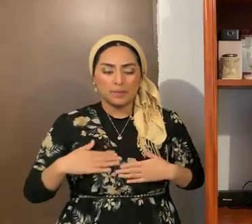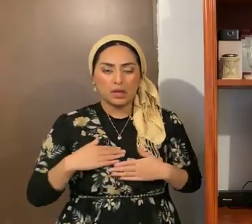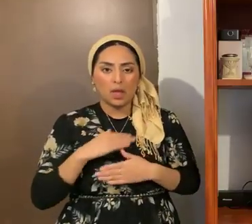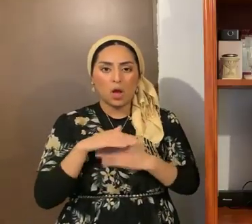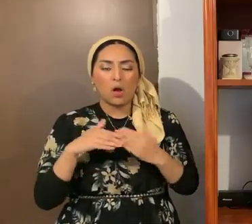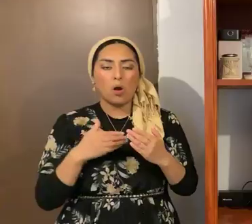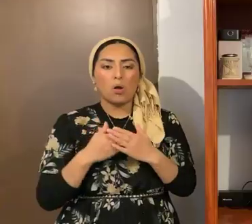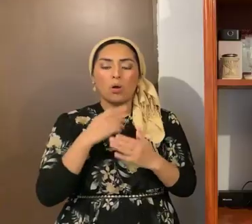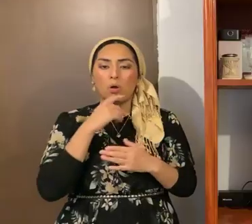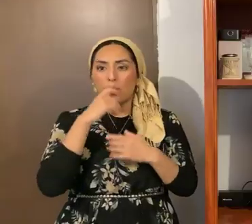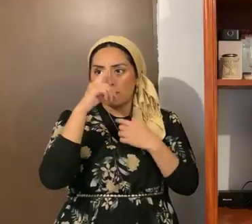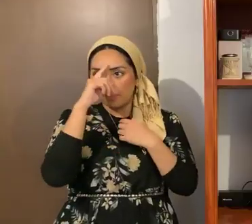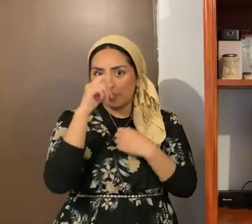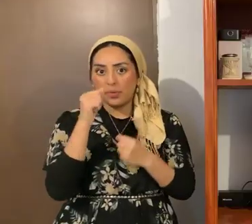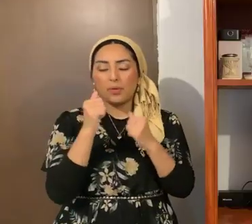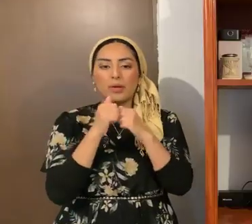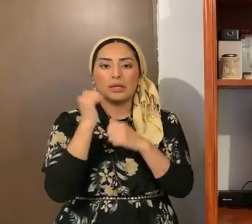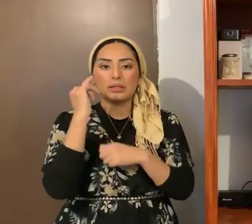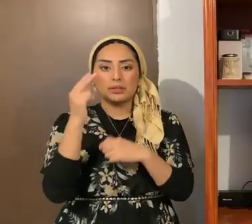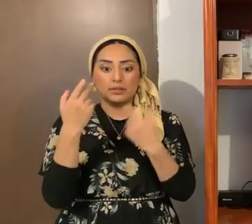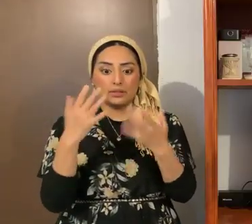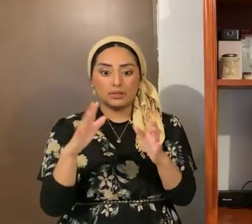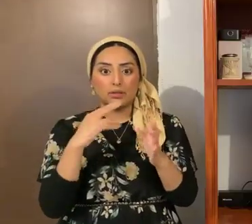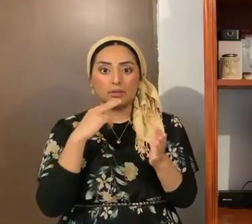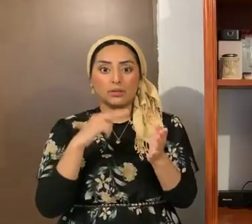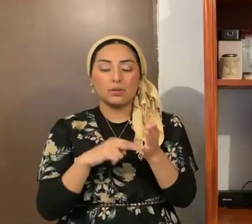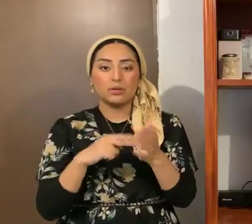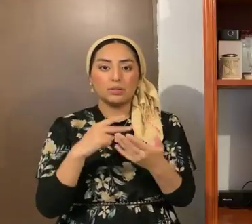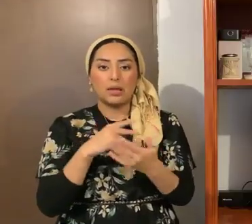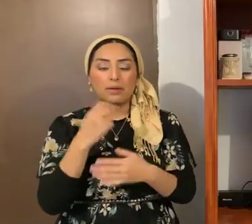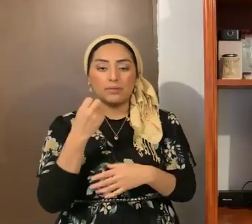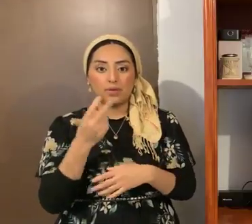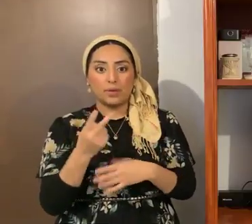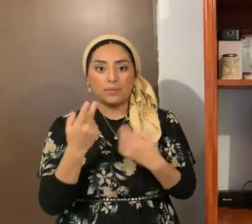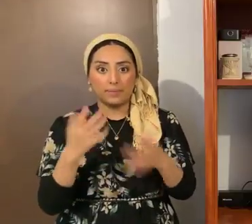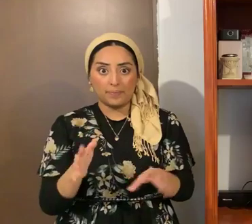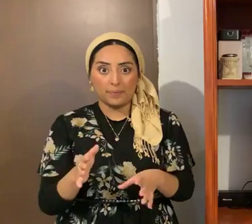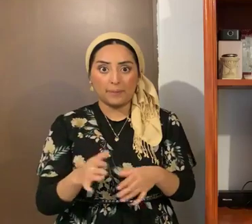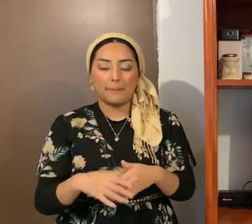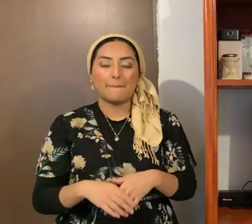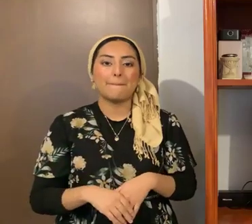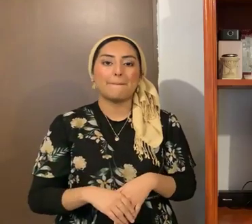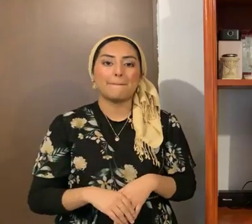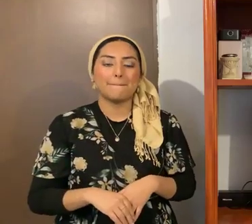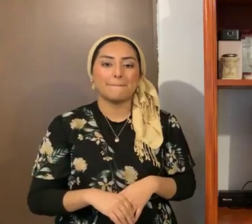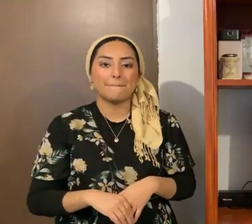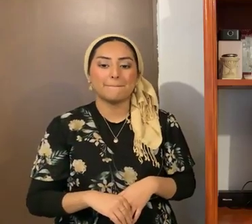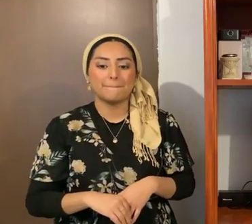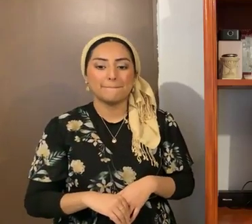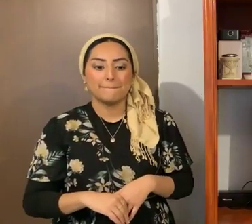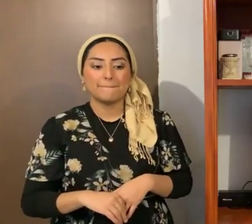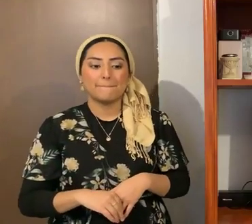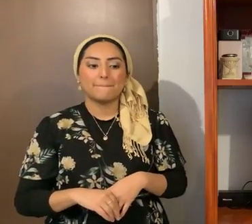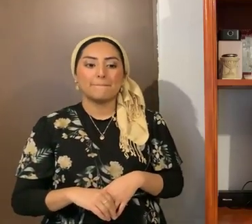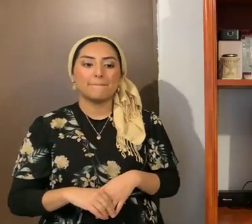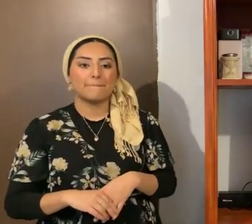los que en él confían. Aleluya. Entonces, si anotaste Salmo 2 en tus apuntes. Amén. Ahora,